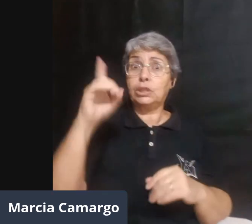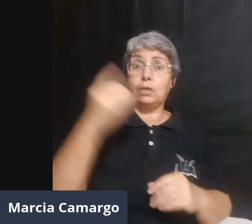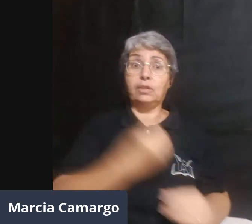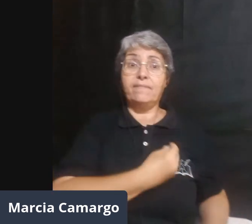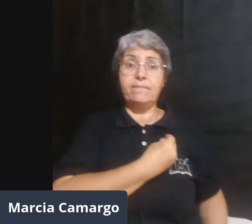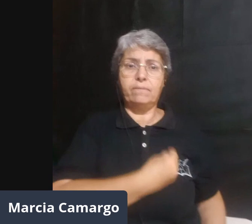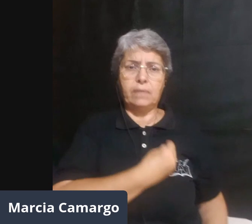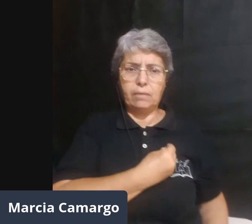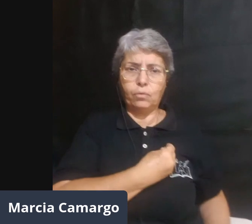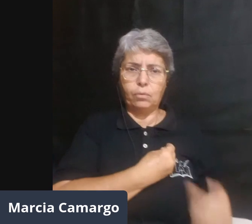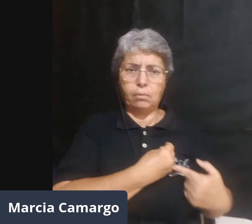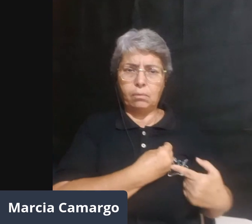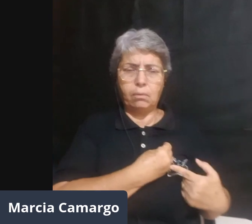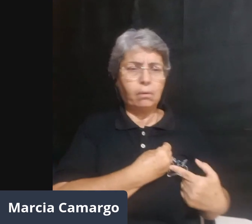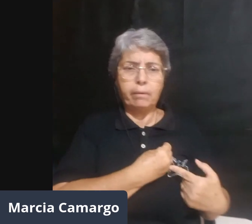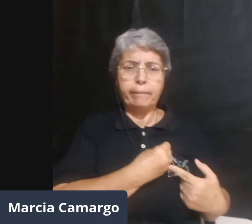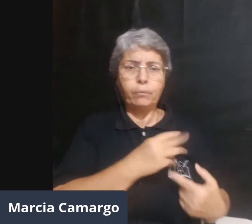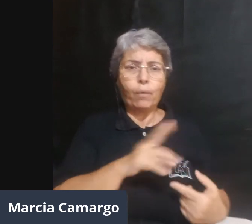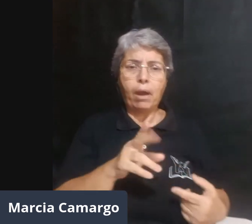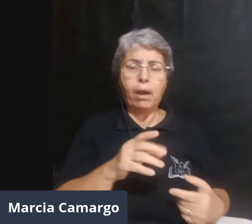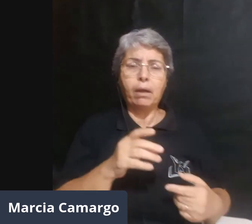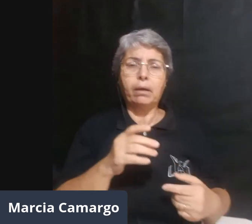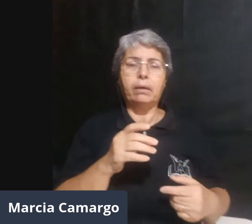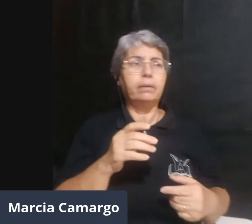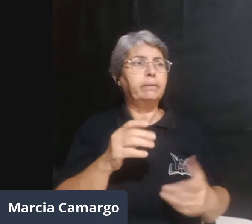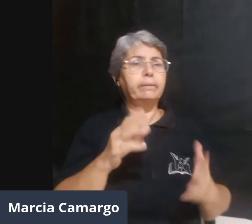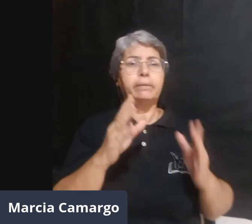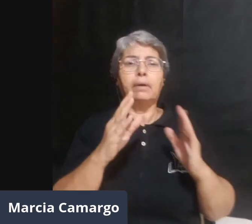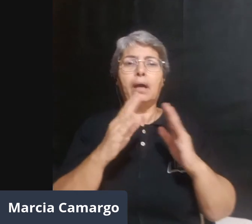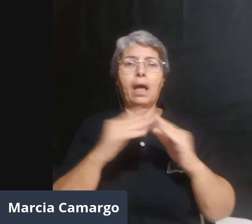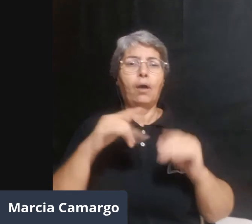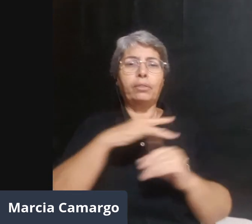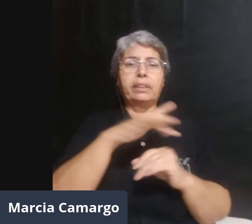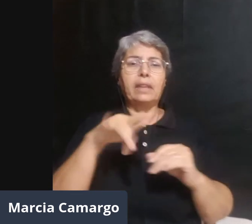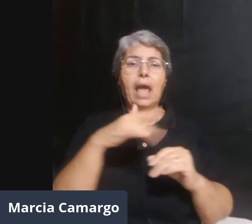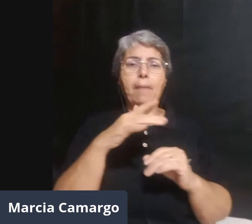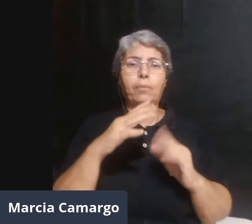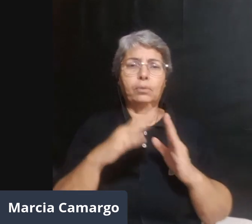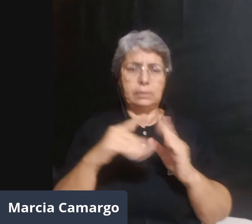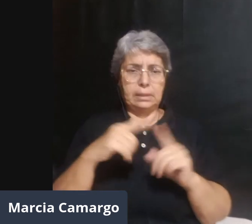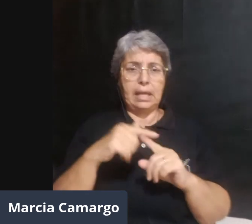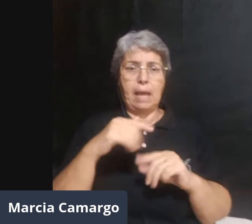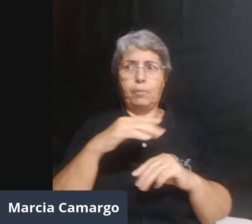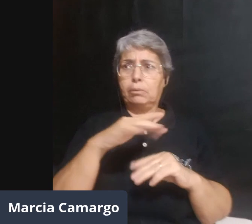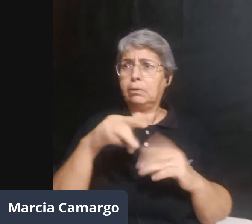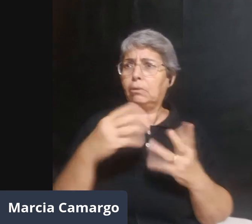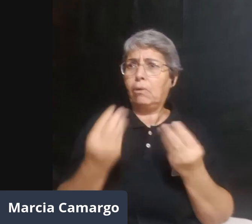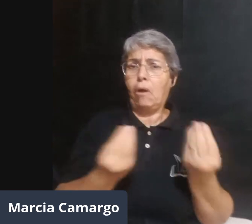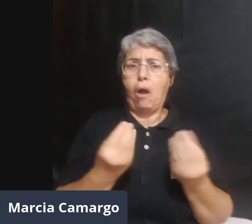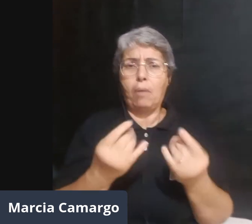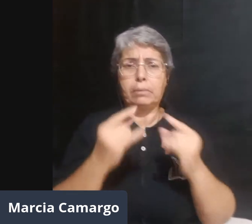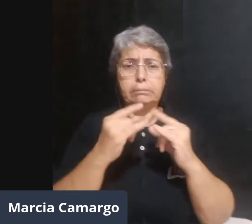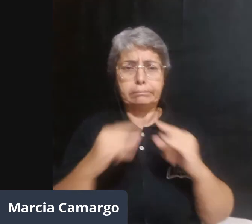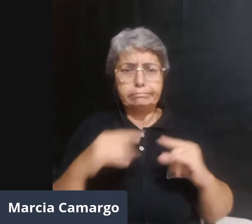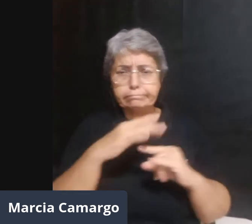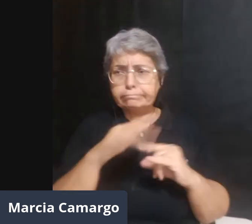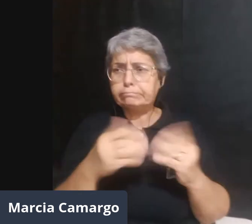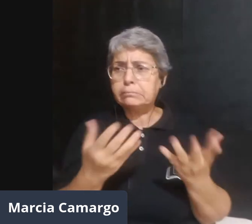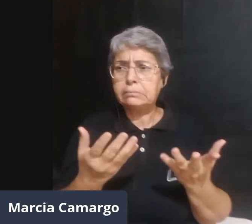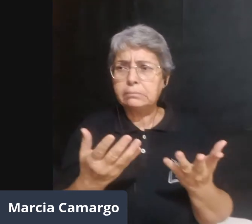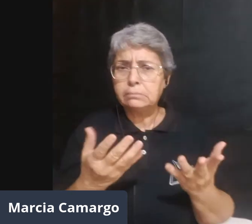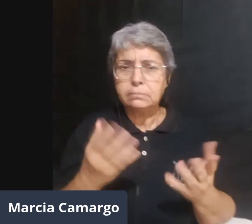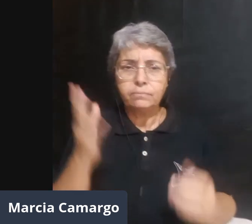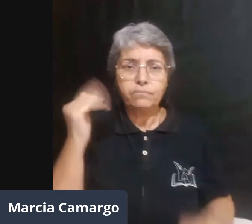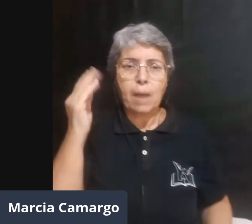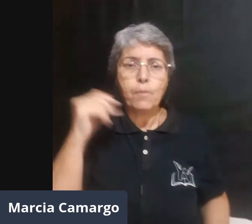de Salomão. O orgulho do conhecimento superou a humildade do início da sua carreira. E ele